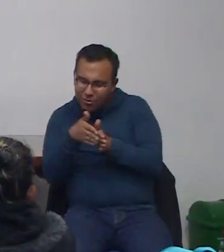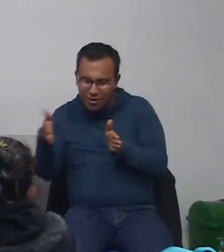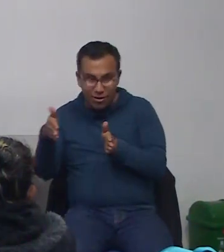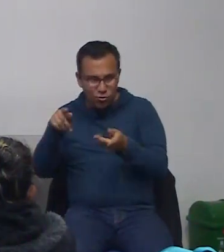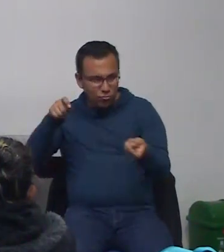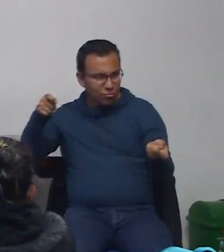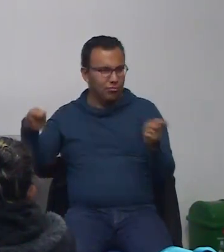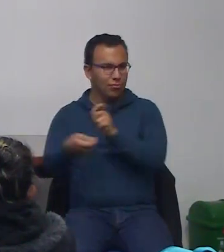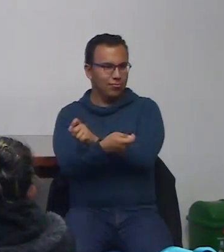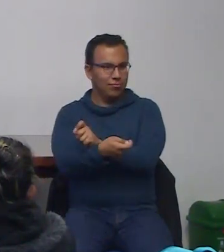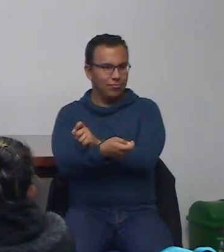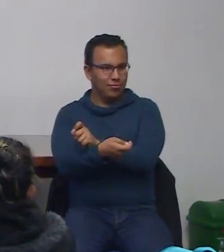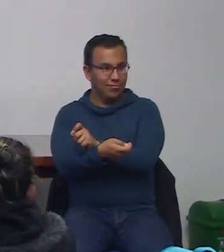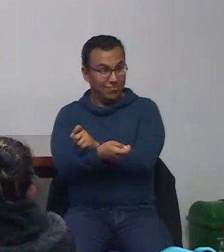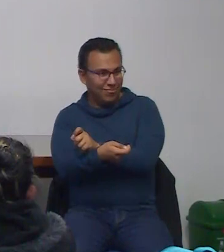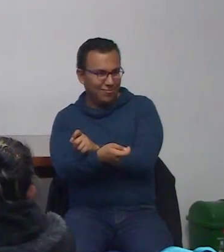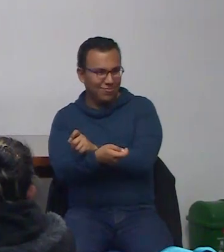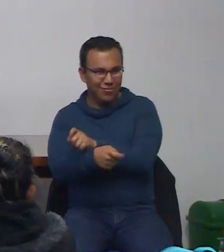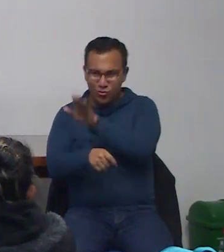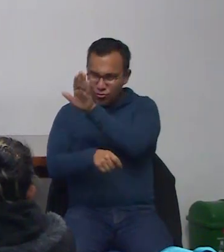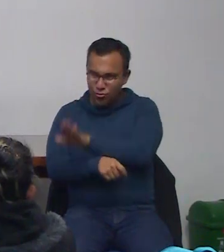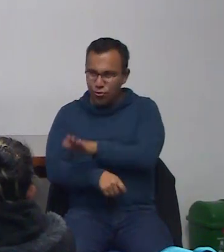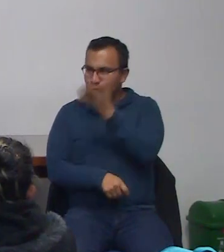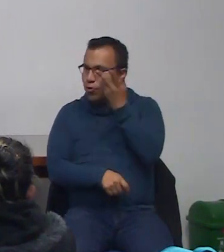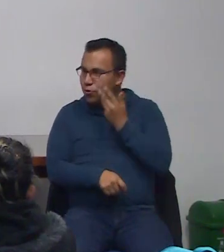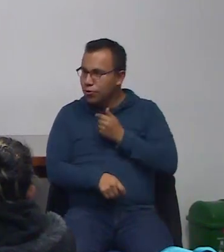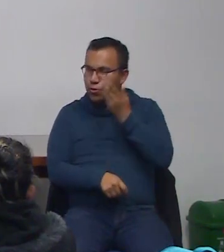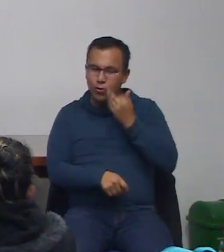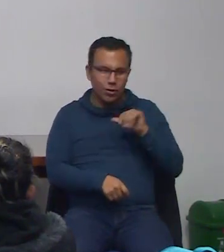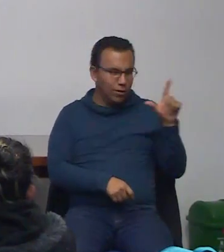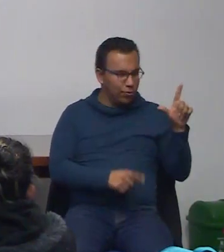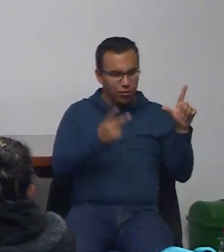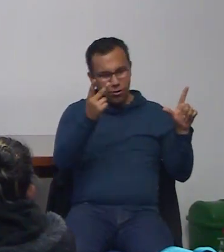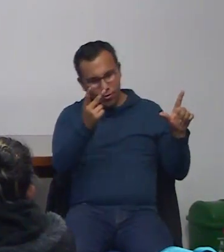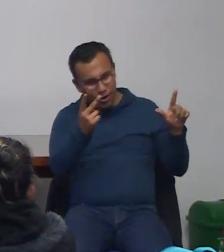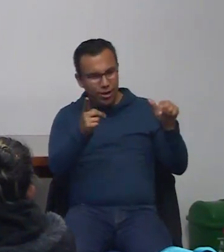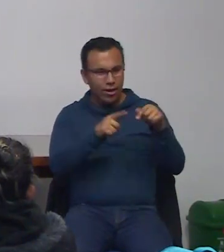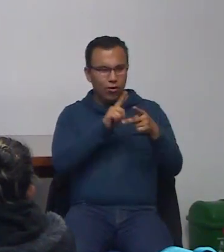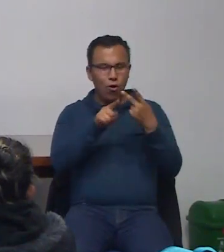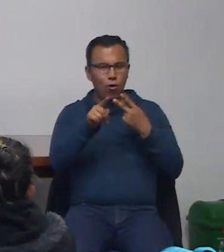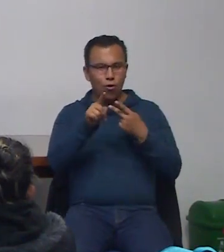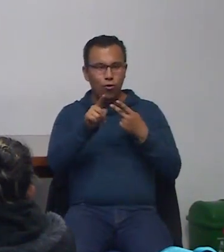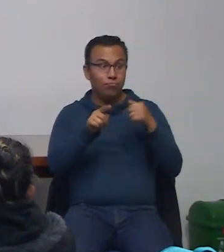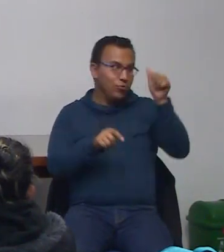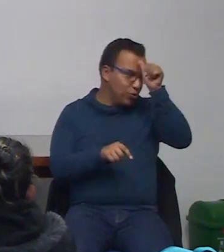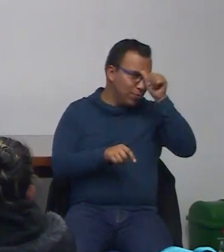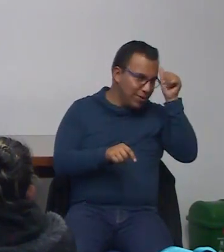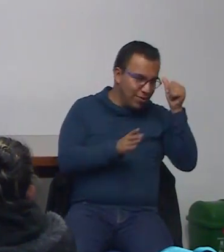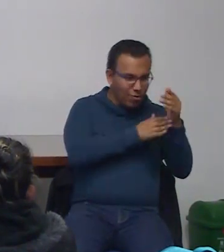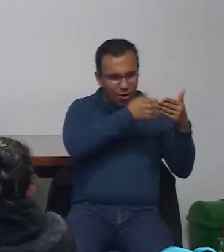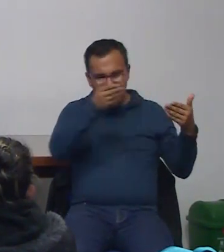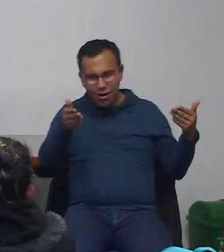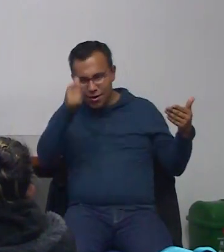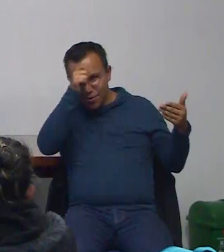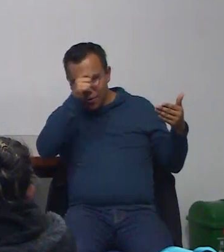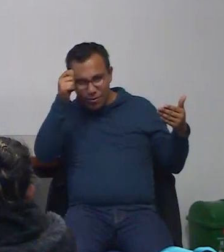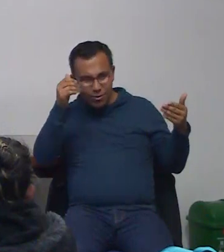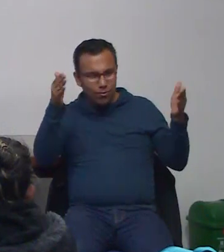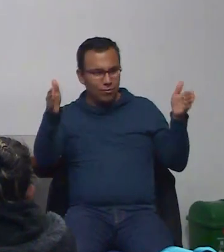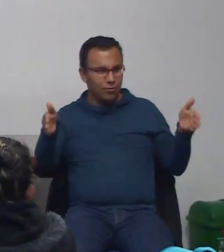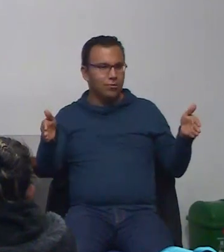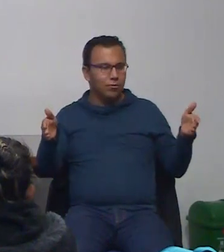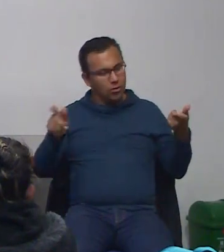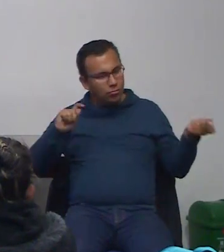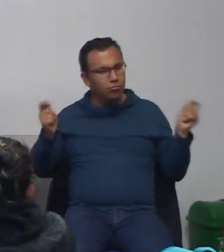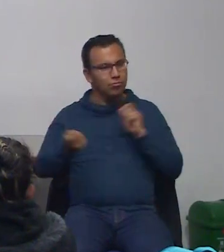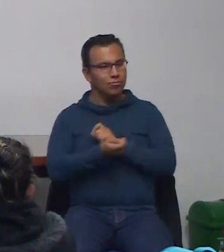modifiques ciertas hábitos en tu en tu día a día en tu lunes a viernes o en tu lunes domingo a domingo para que tú en ese momento puedas